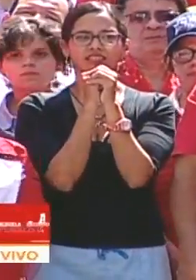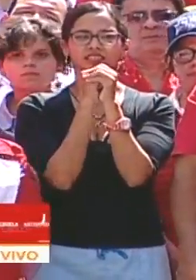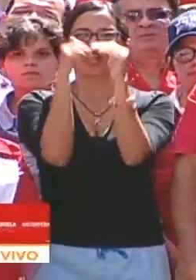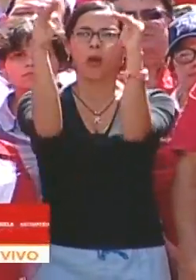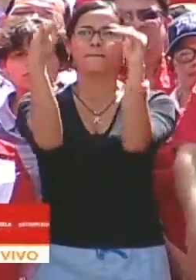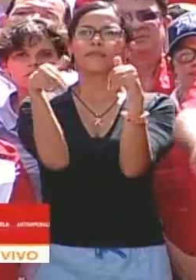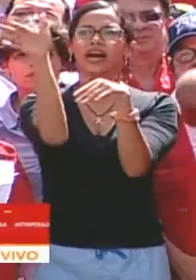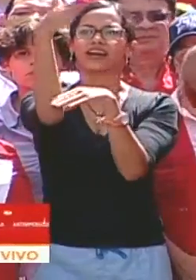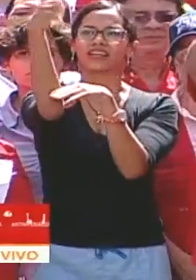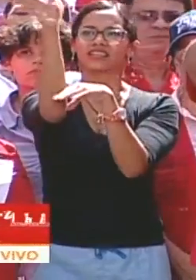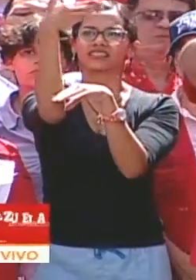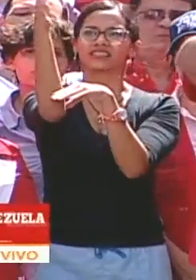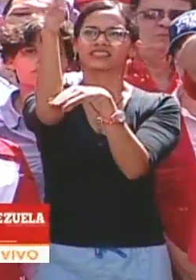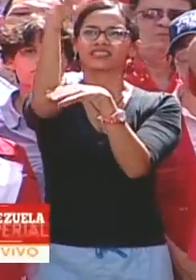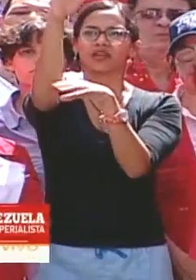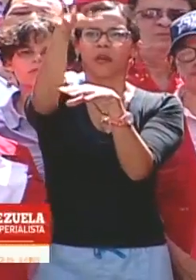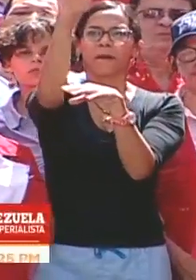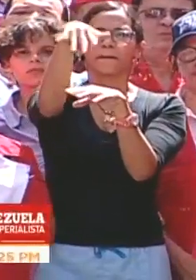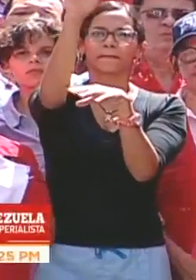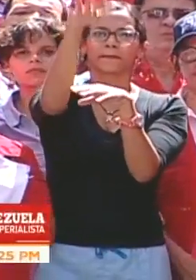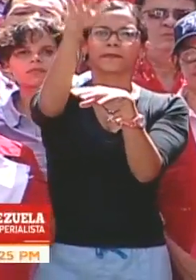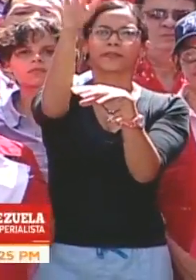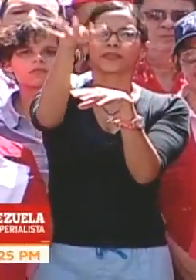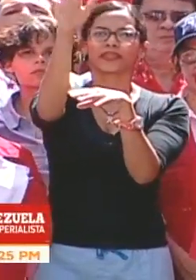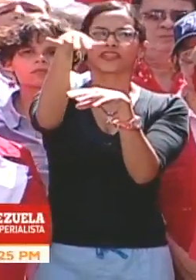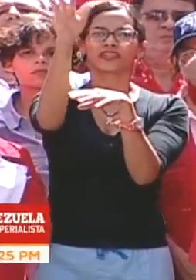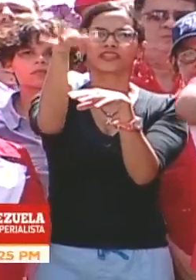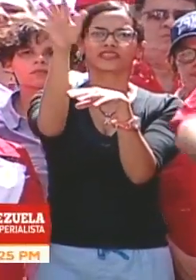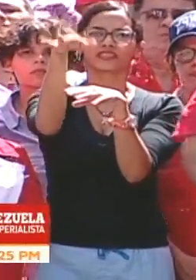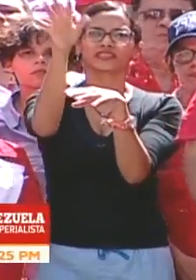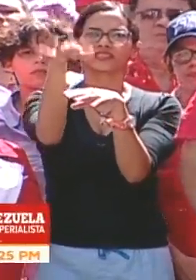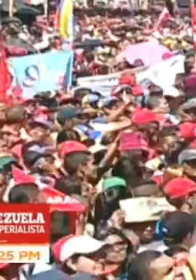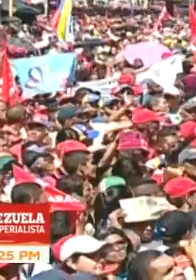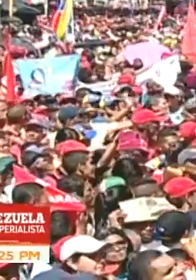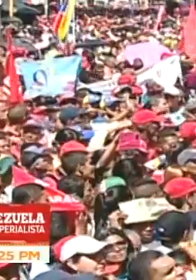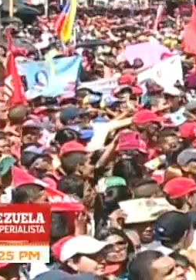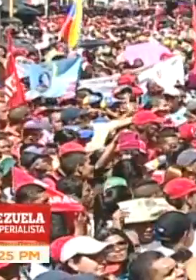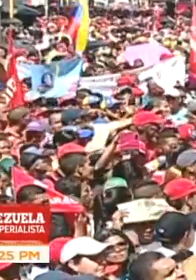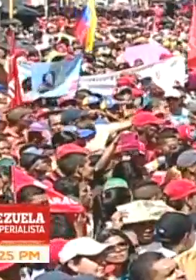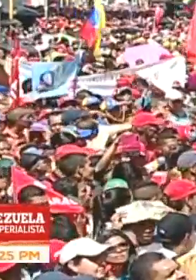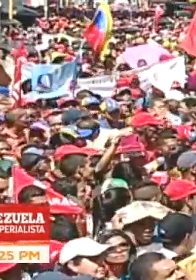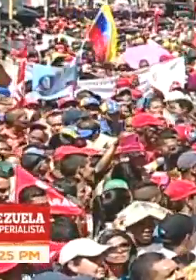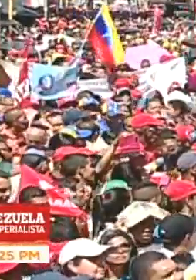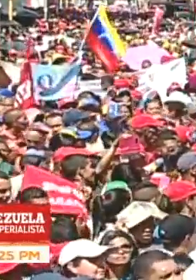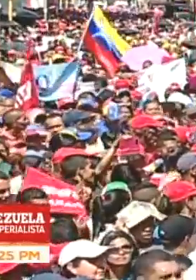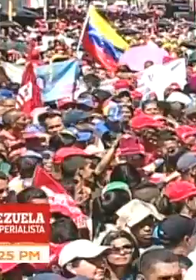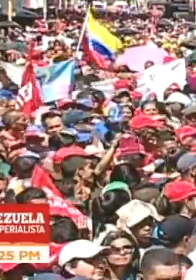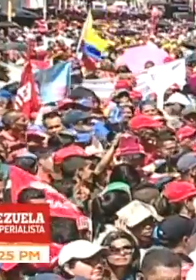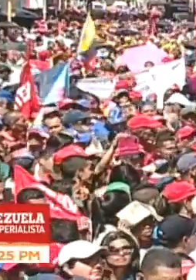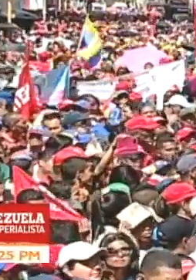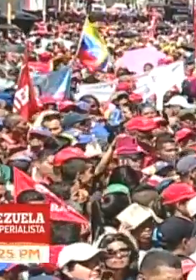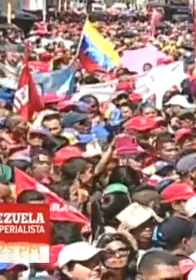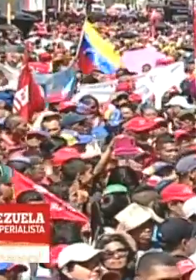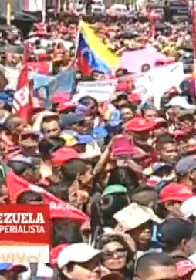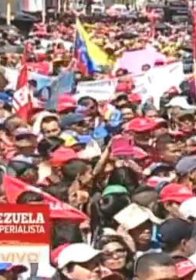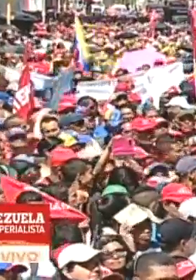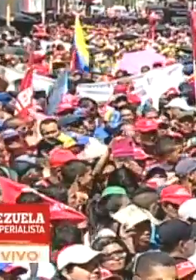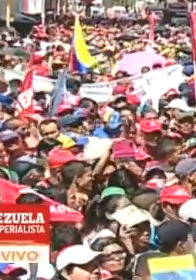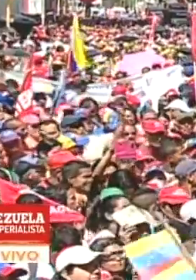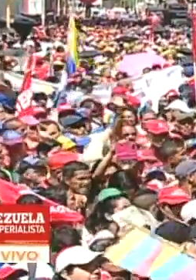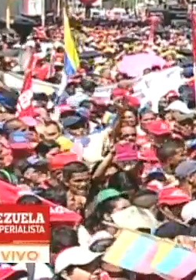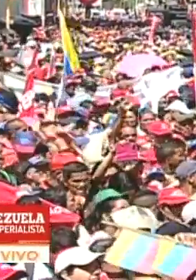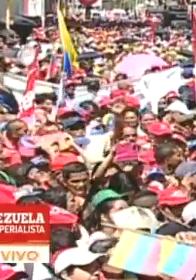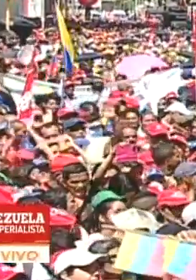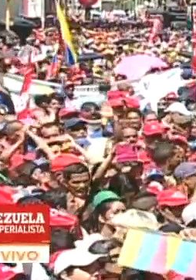Bajen la pancarta, por favor, allá atrás. Nevado, por favor, que no deja ver a los que están atrás. Vamos a darle un aplauso a los que tenían pancarta